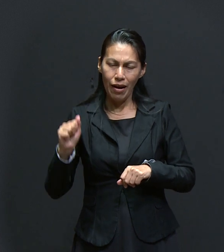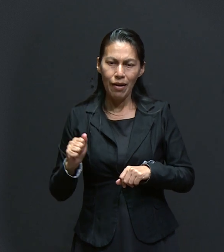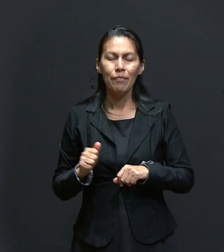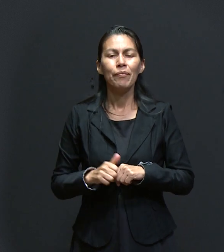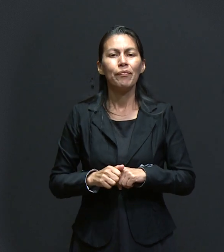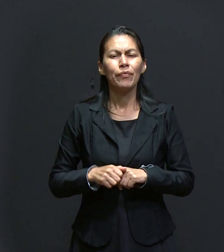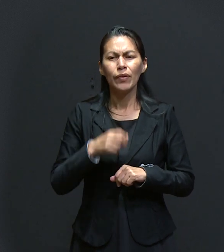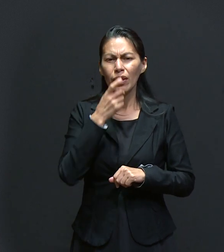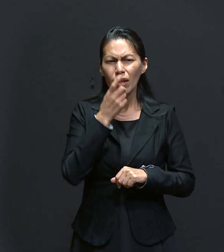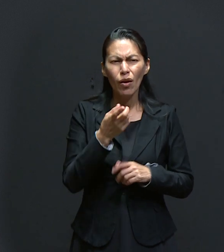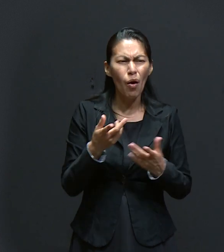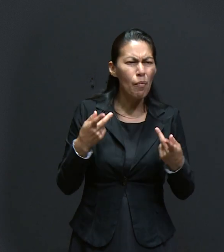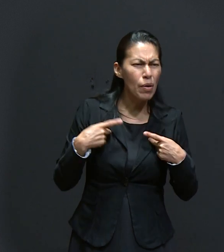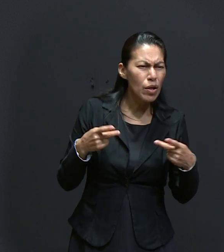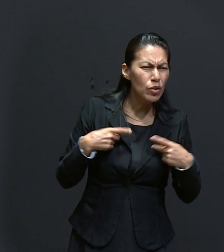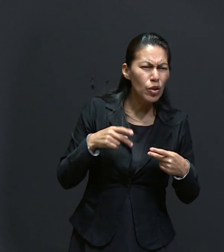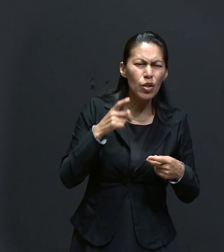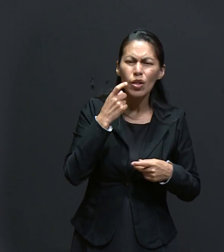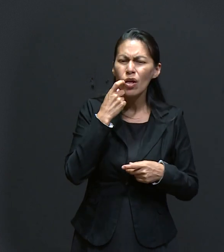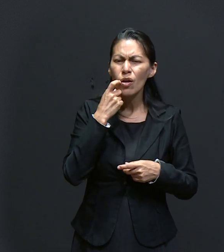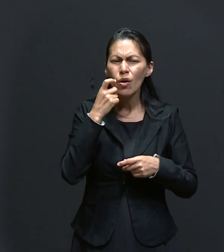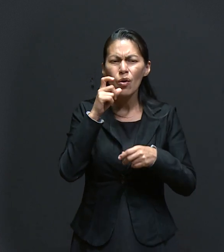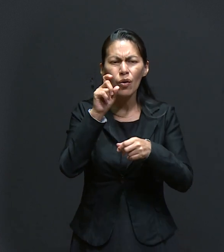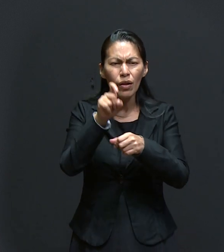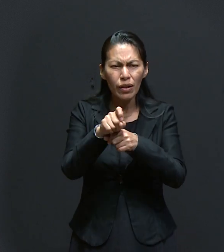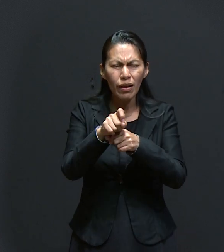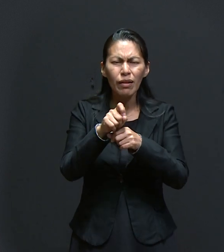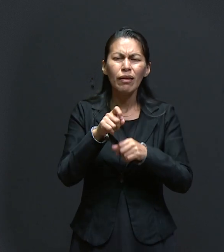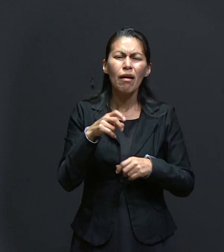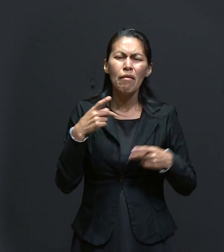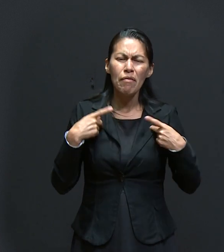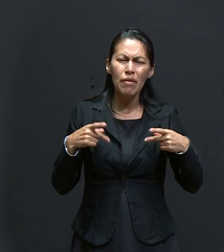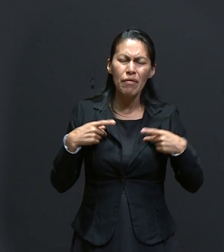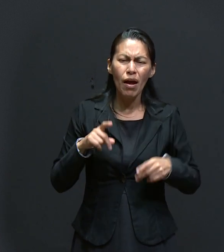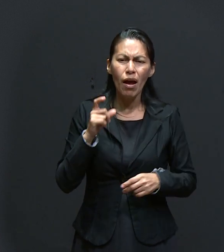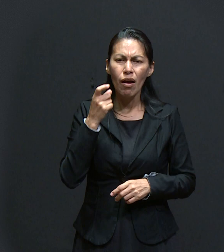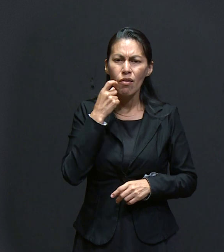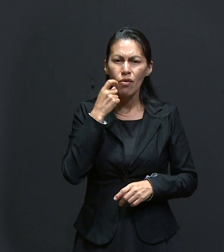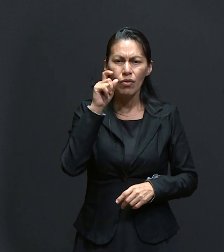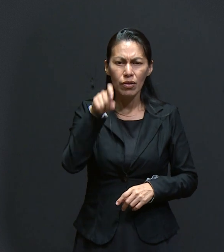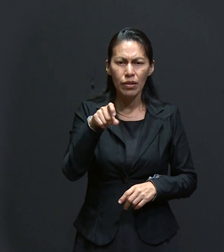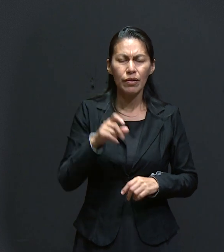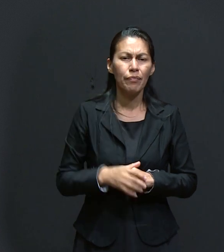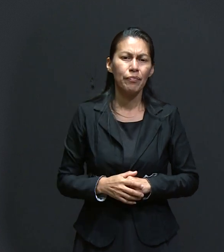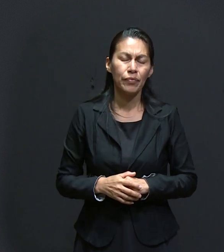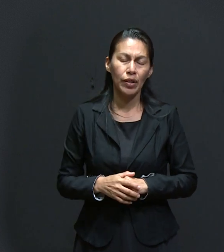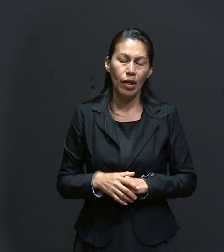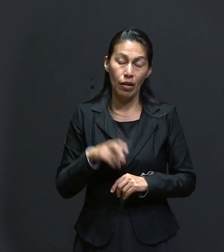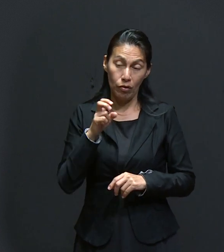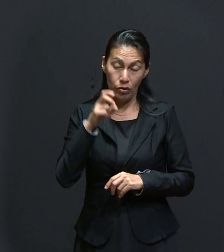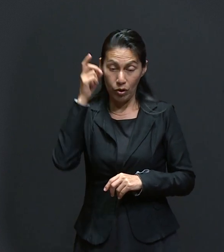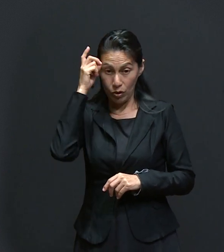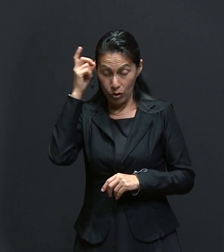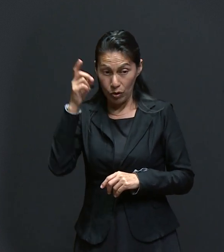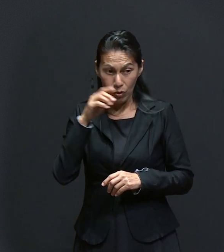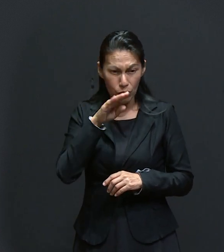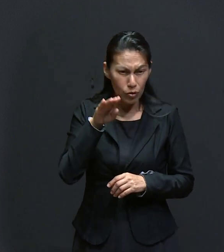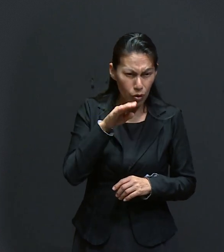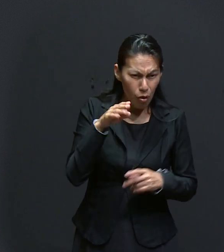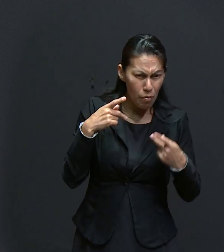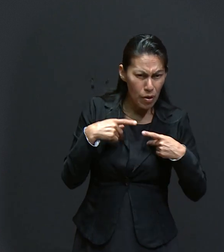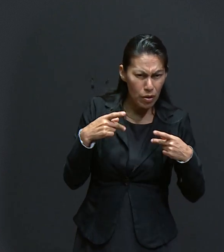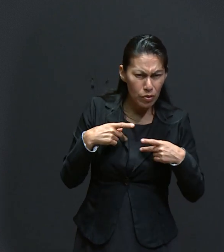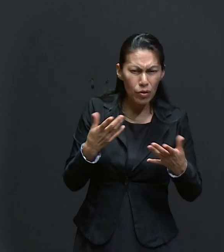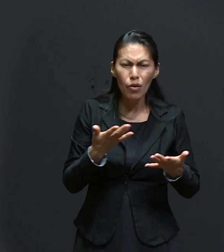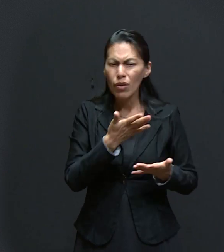contacto con estaba buscando un ucraniano para tener un contacto y bueno encontramos yo